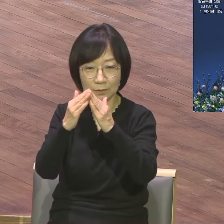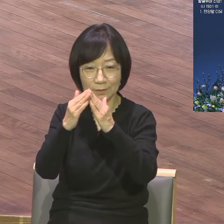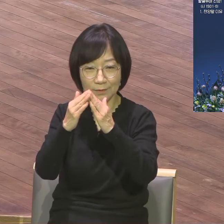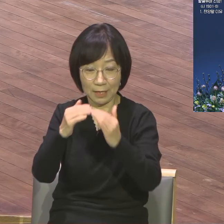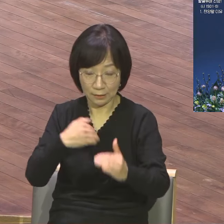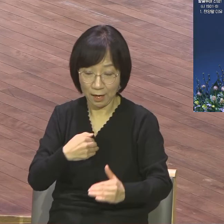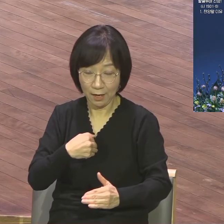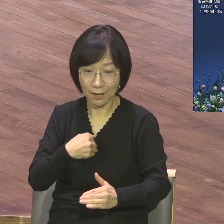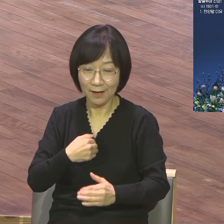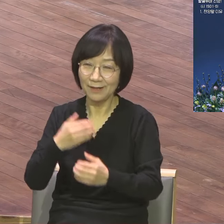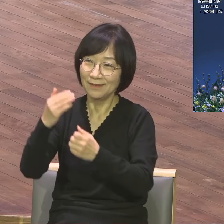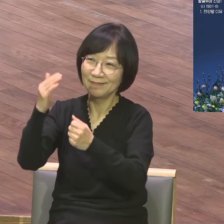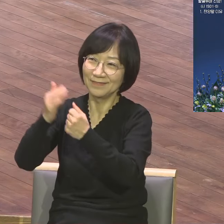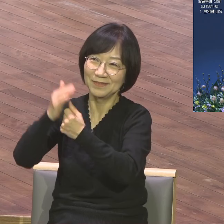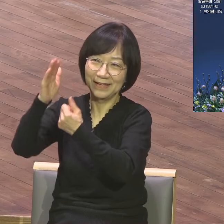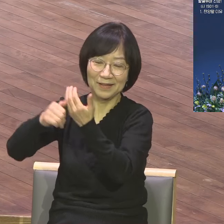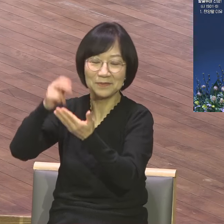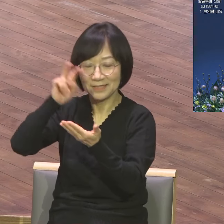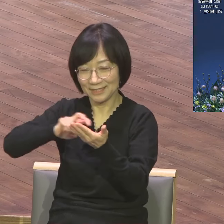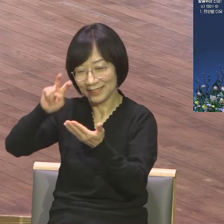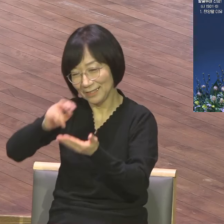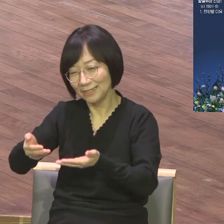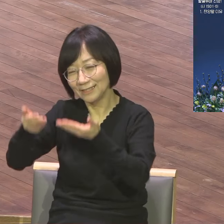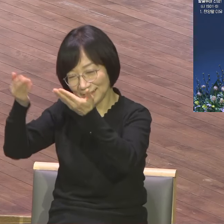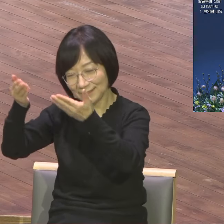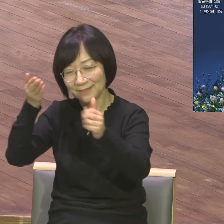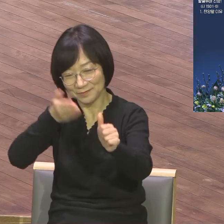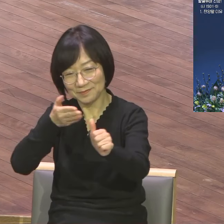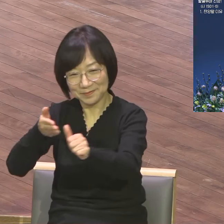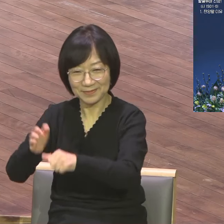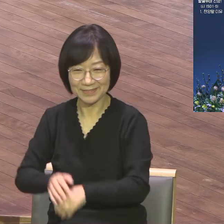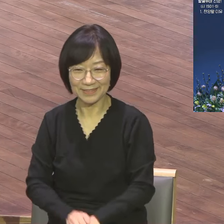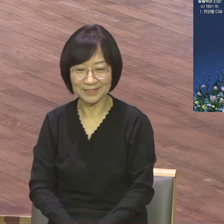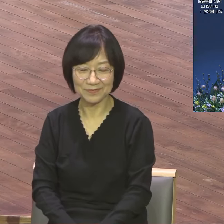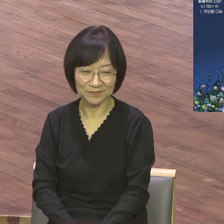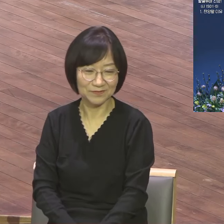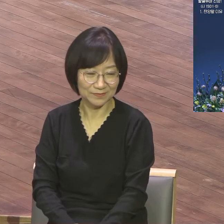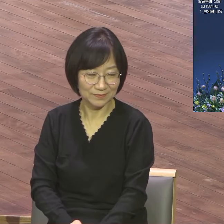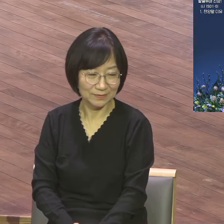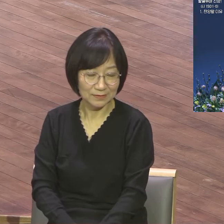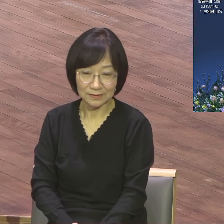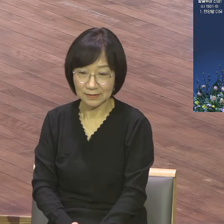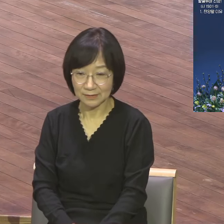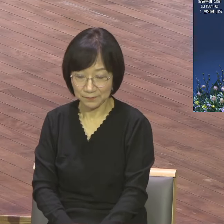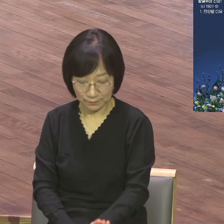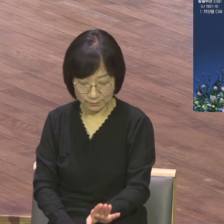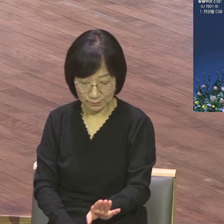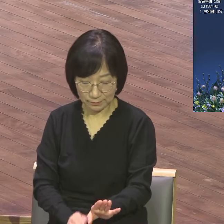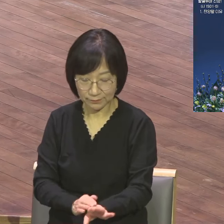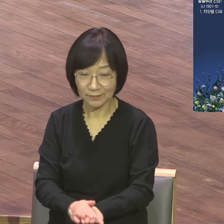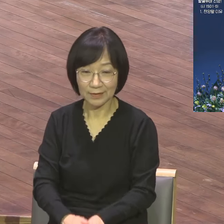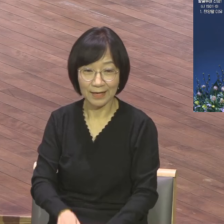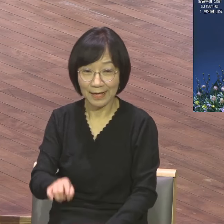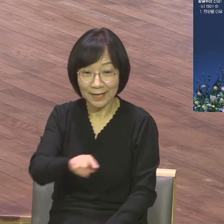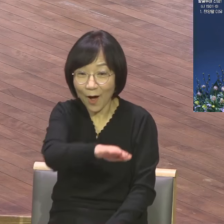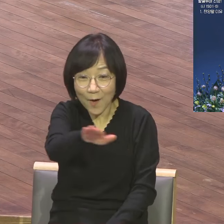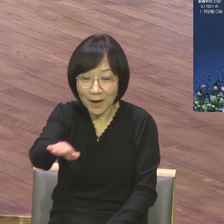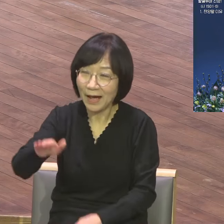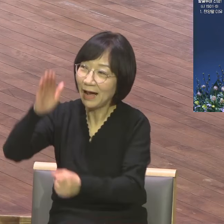분들이에요. 그냥 VIP라고 VVIP라고 말하는 게 아니에요. 여러분은 하나님이 특별히 캐스팅한 분들이에요.